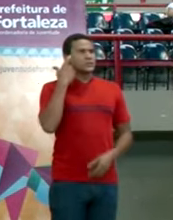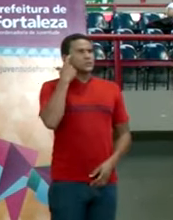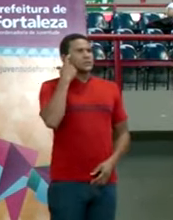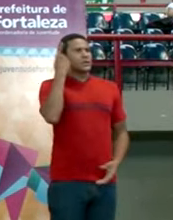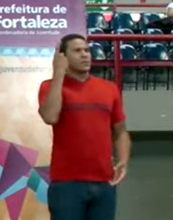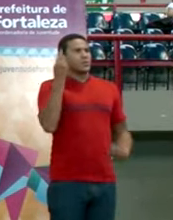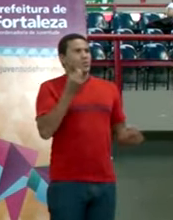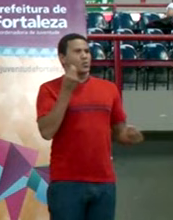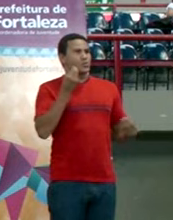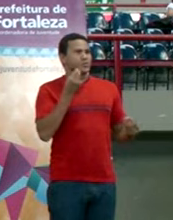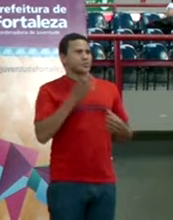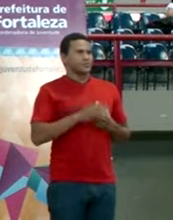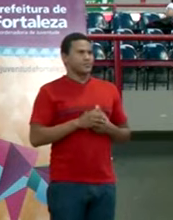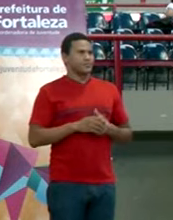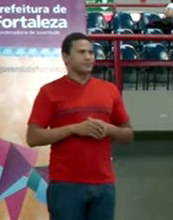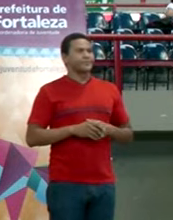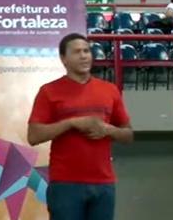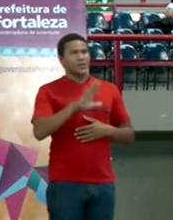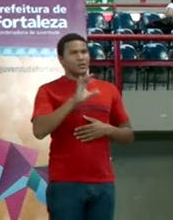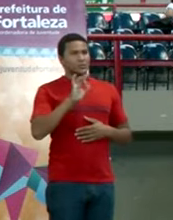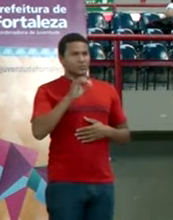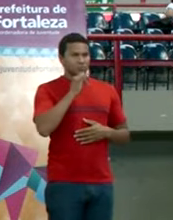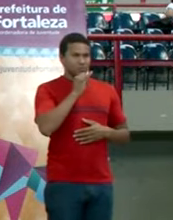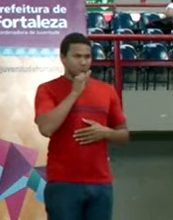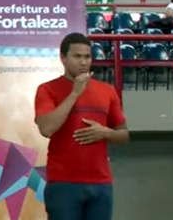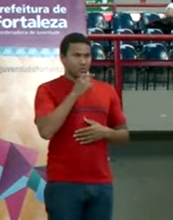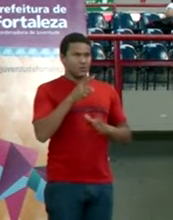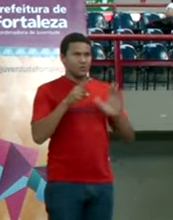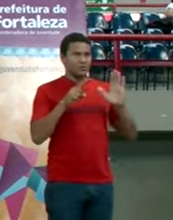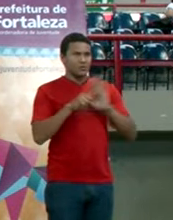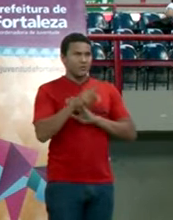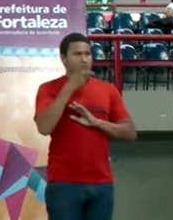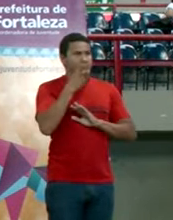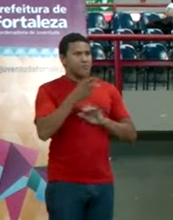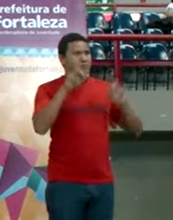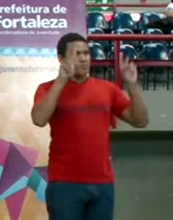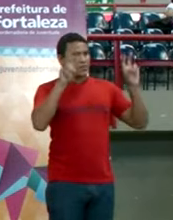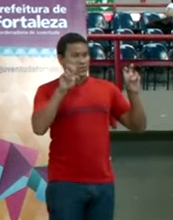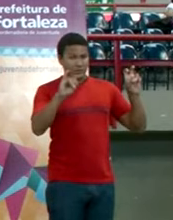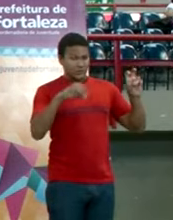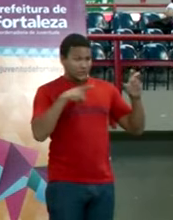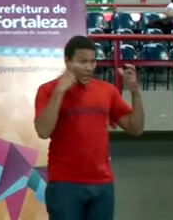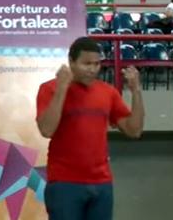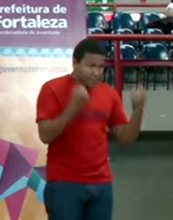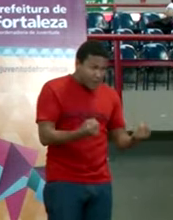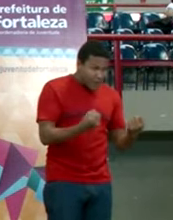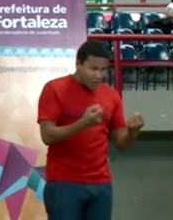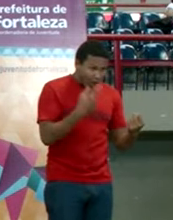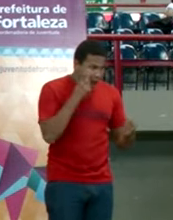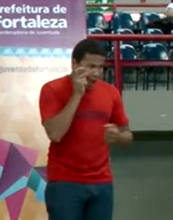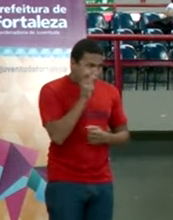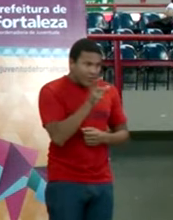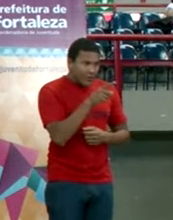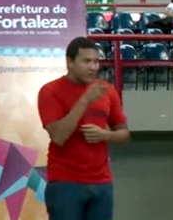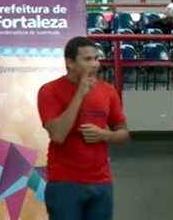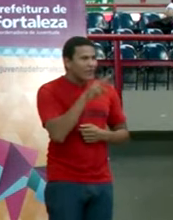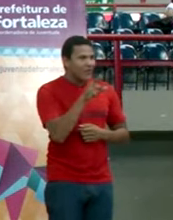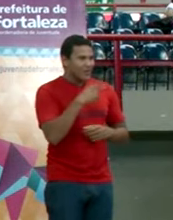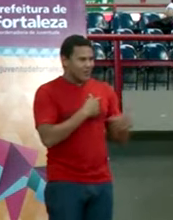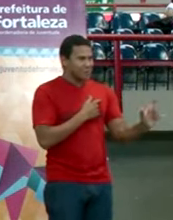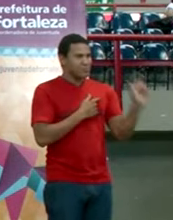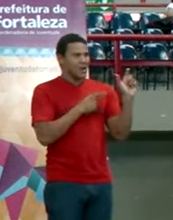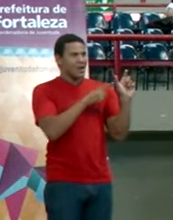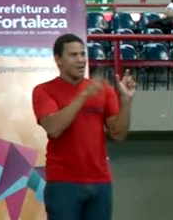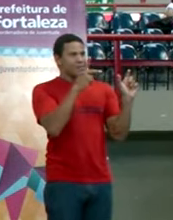fazer desse jeito toda vez que a questão dis que tem um peso você não vai adivinhar isso na questão o enunciado vai dizer assim